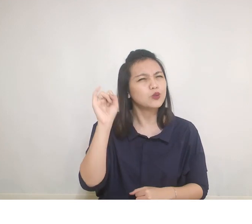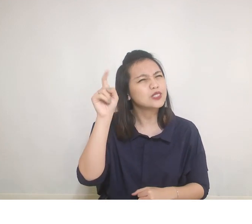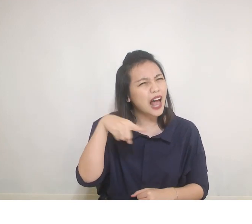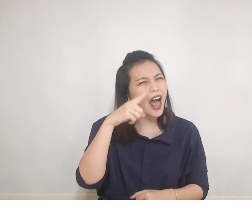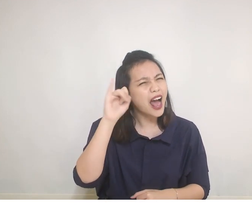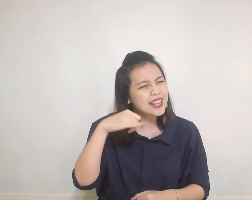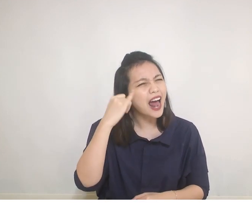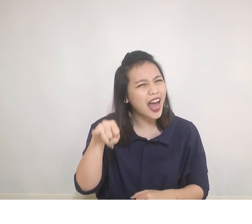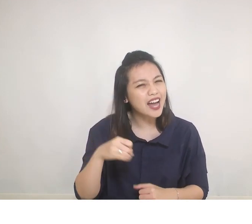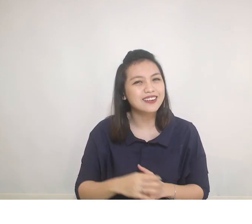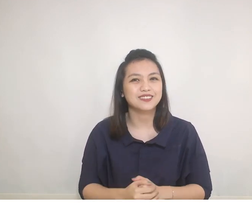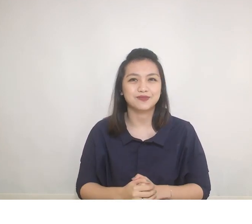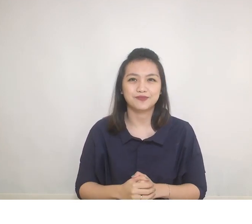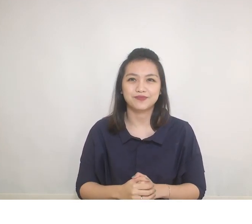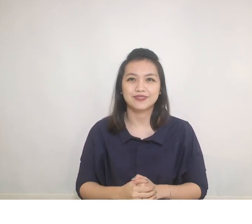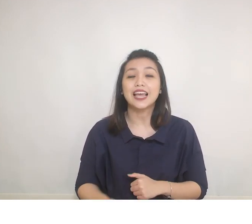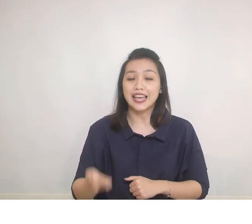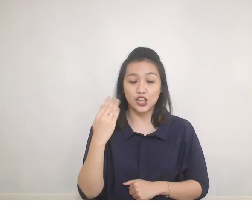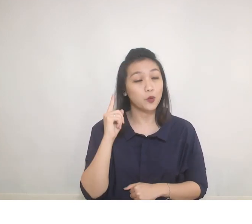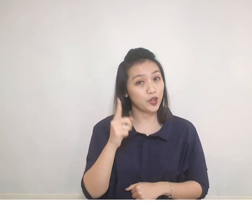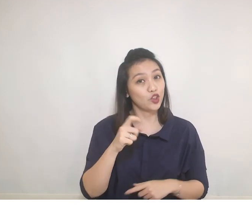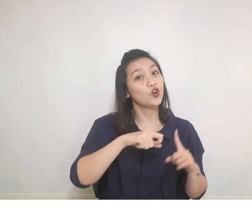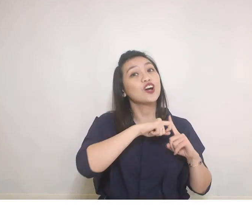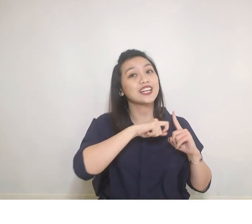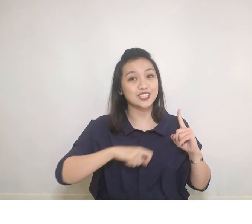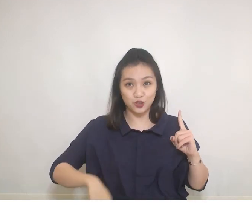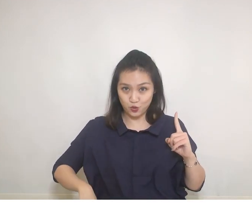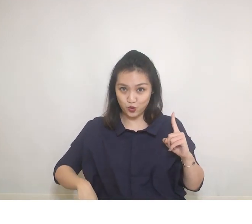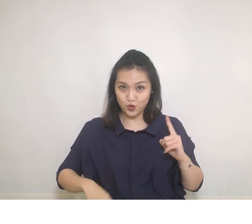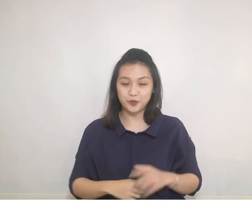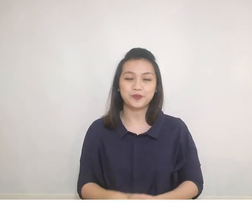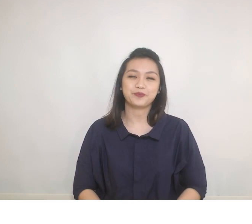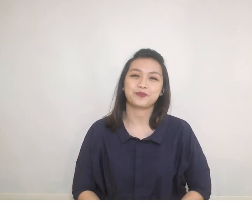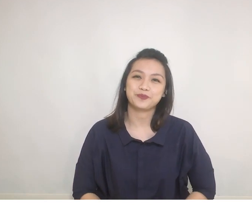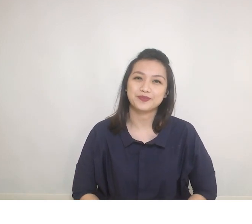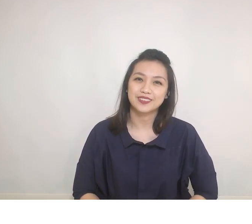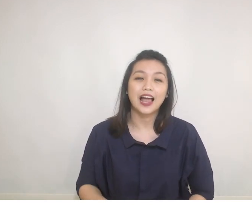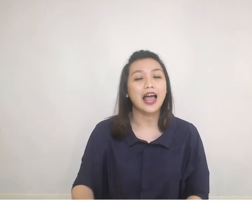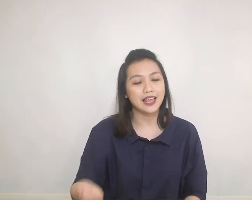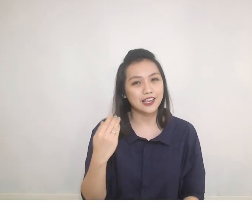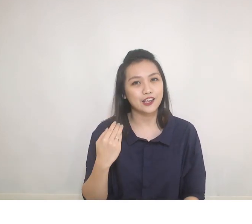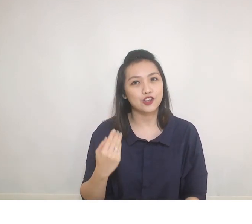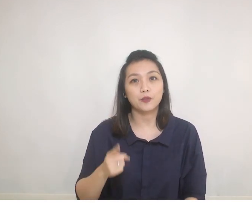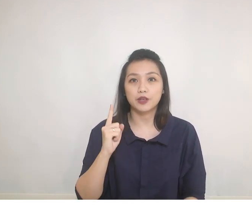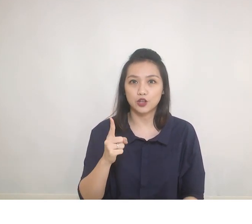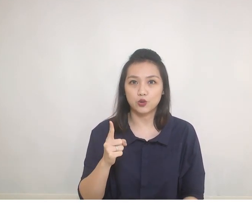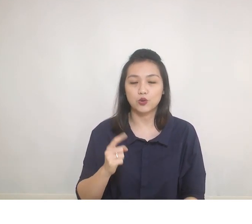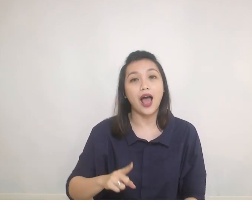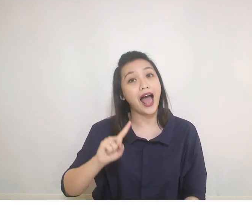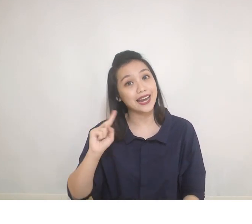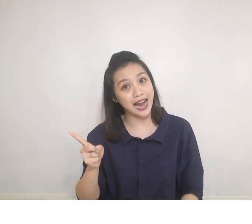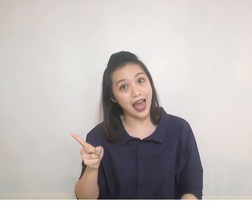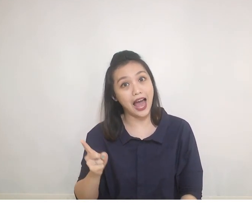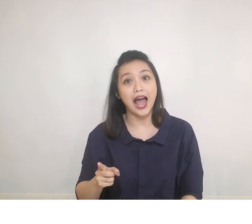baik adalah hidup adalah Kristus. Hidup adalah Kristus. Hidup untuk Kristus. Hidup adalah Kristus. Hidup untuk